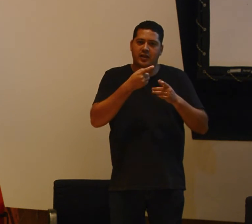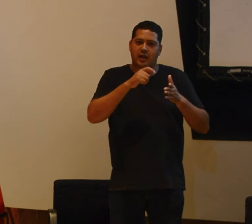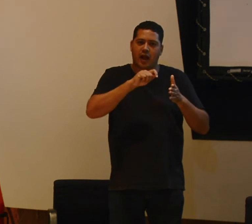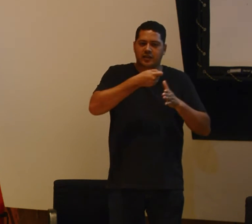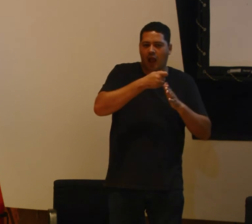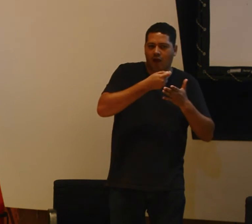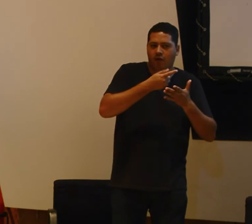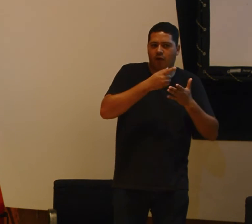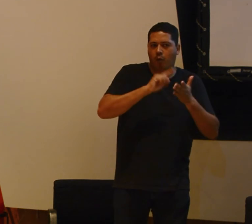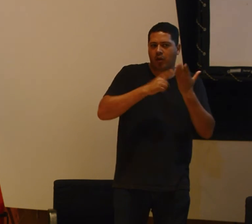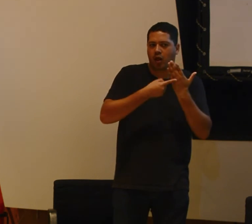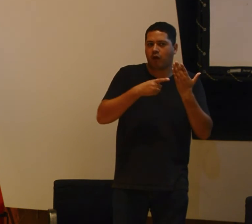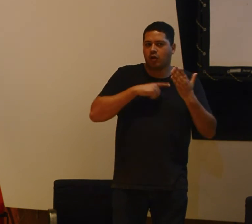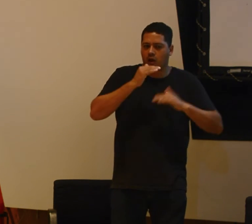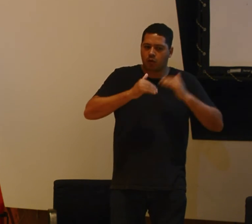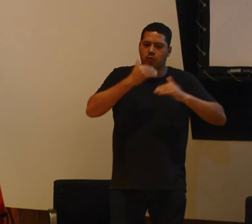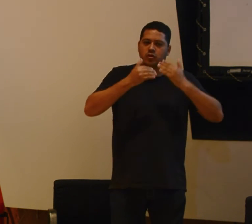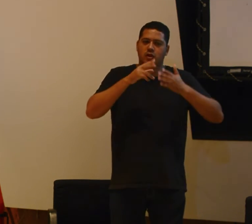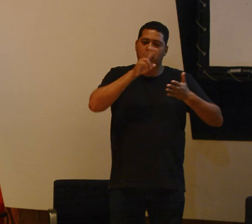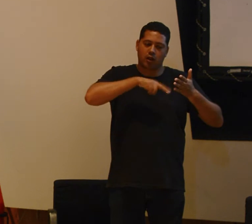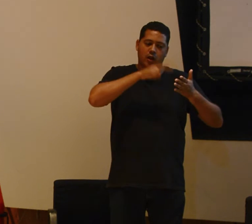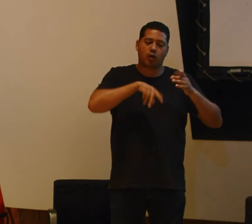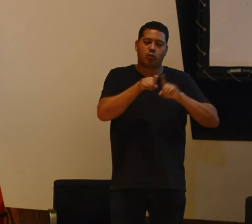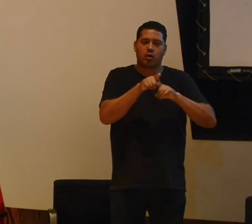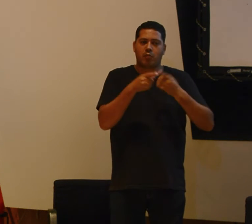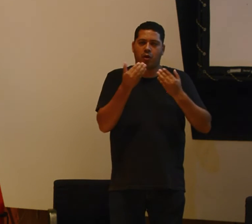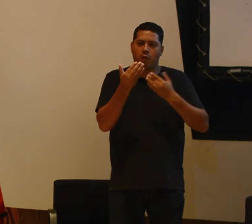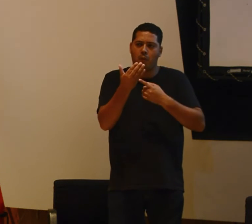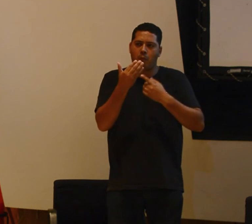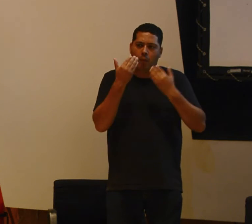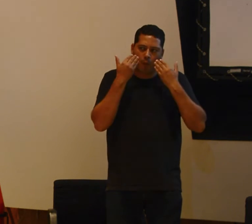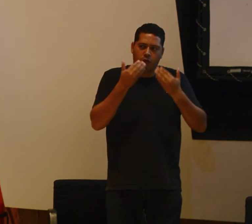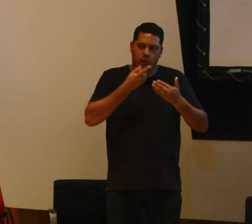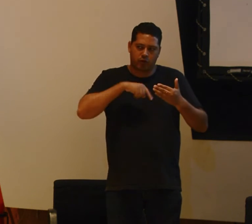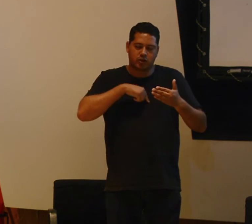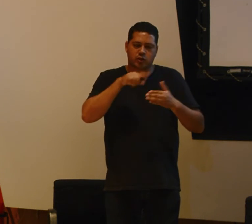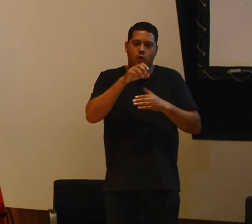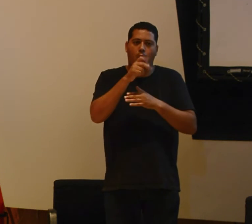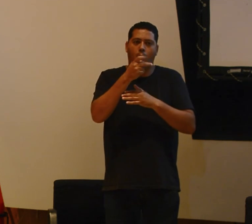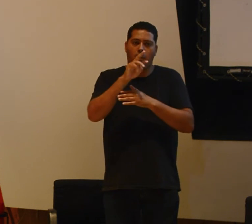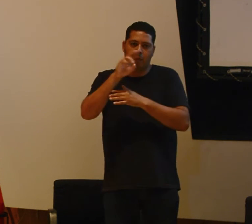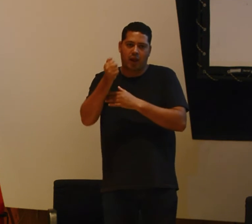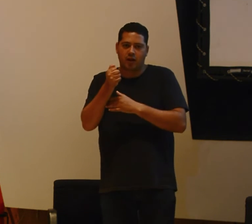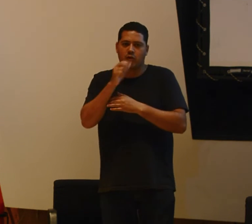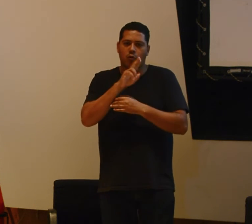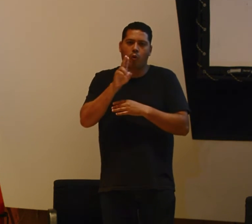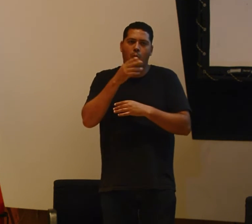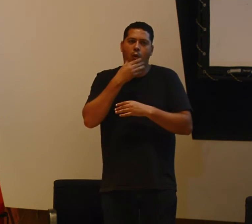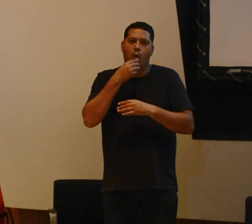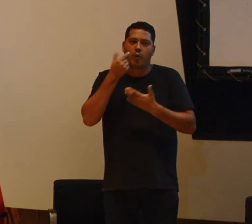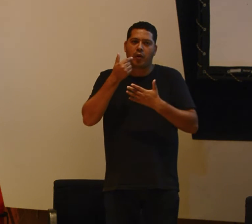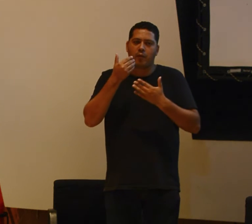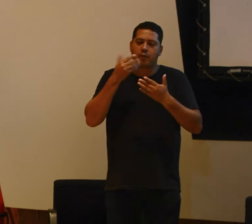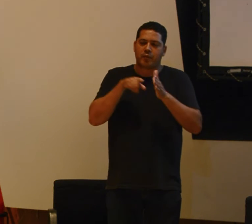literatura já mostra para a gente, por meio dessa hipótese que chama hipótese Opera, que é do Patel, que é um grande neurocientista, que as